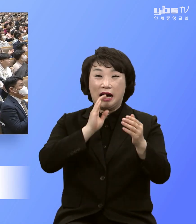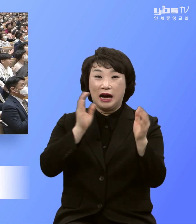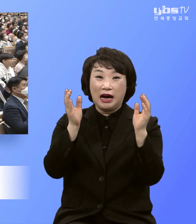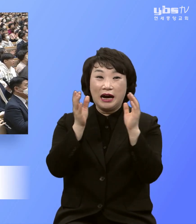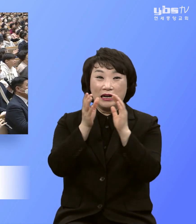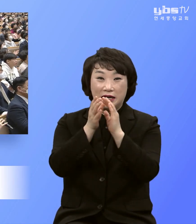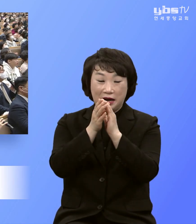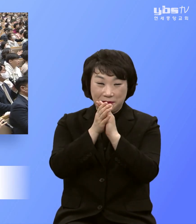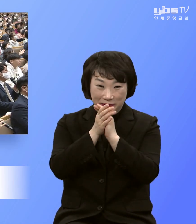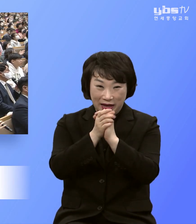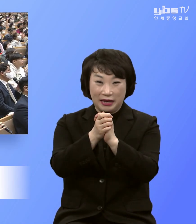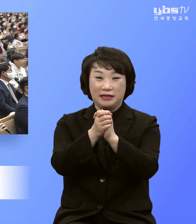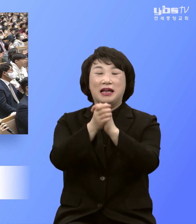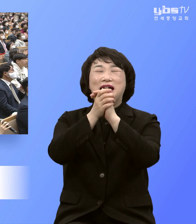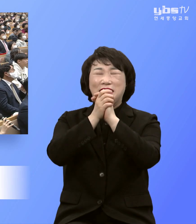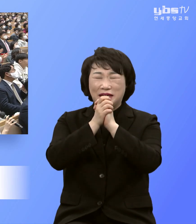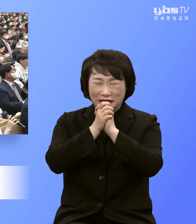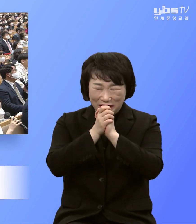할렐루야.